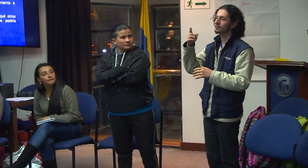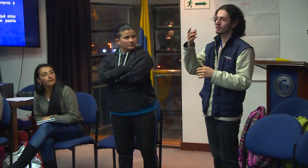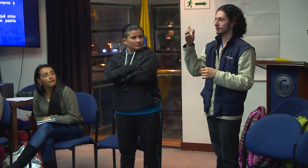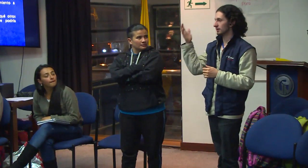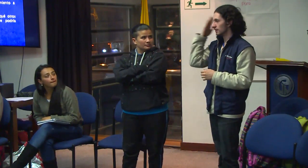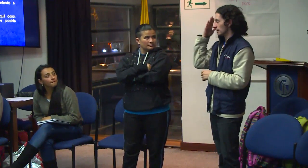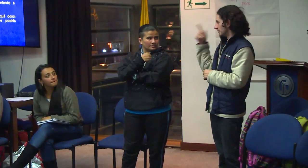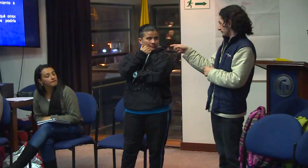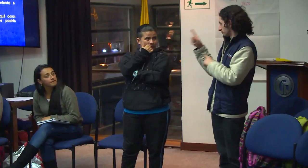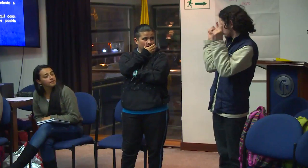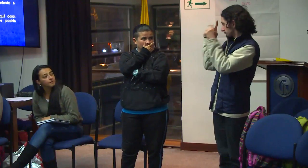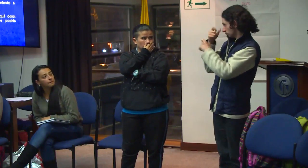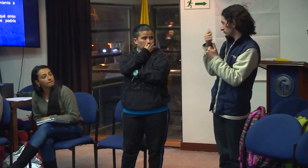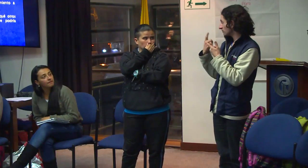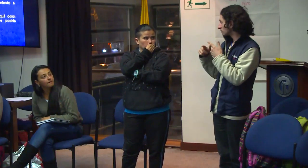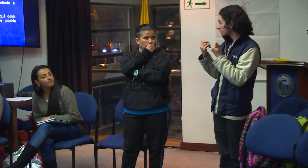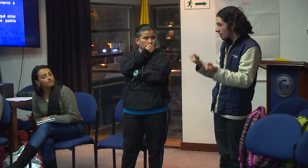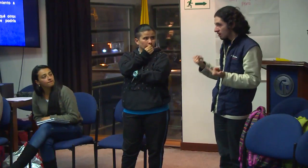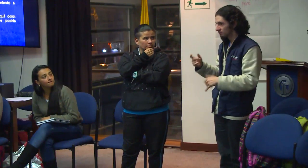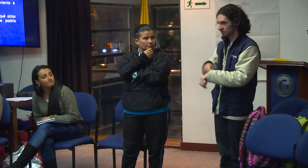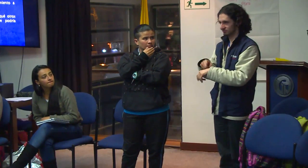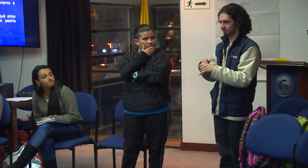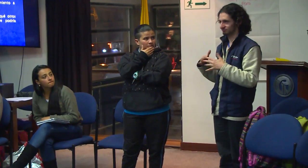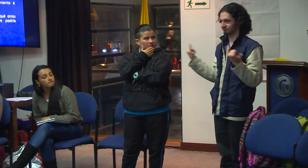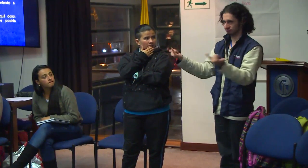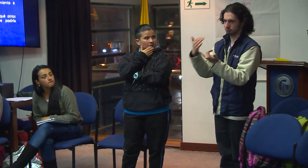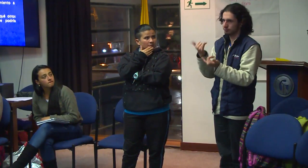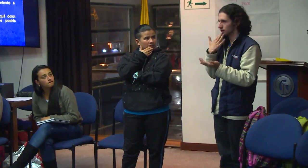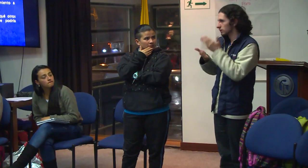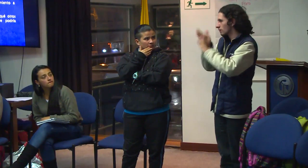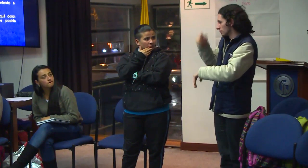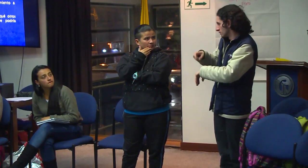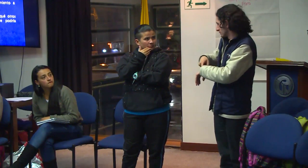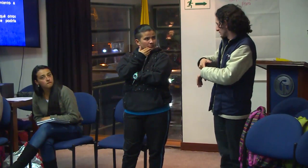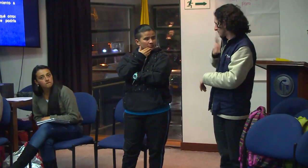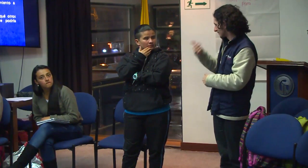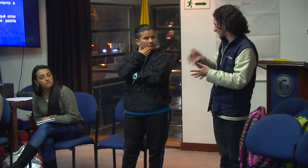El compañero David, dice, lo que tú dices es muy interesante.